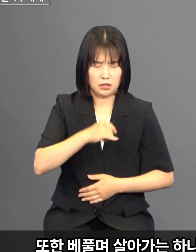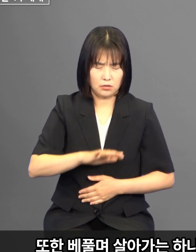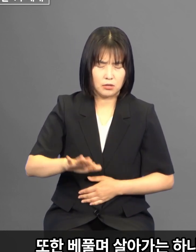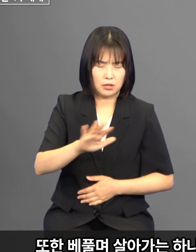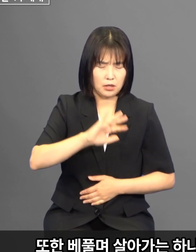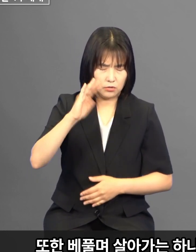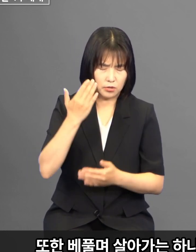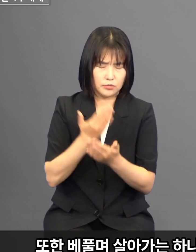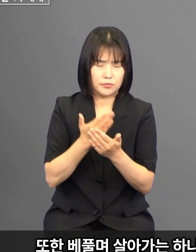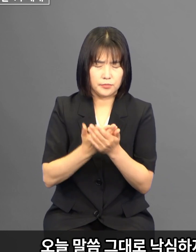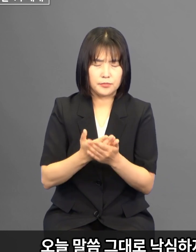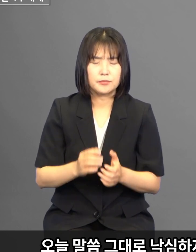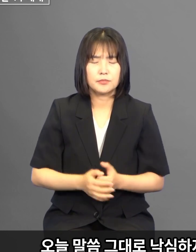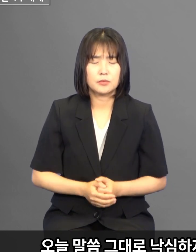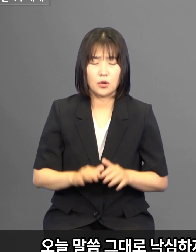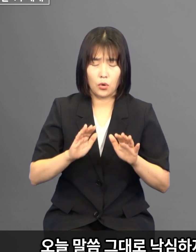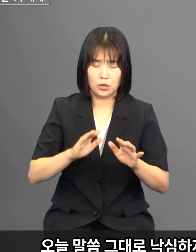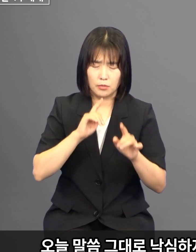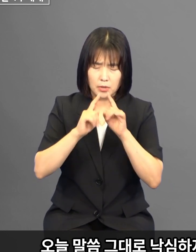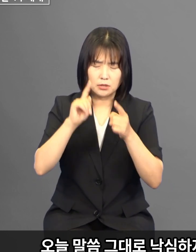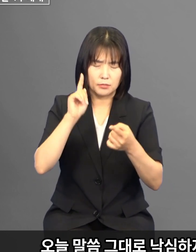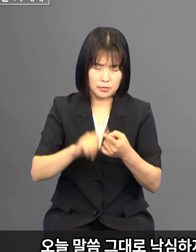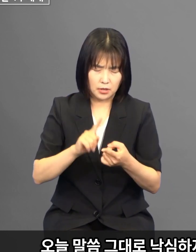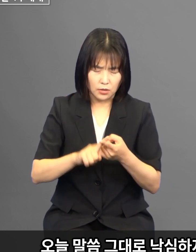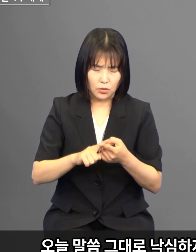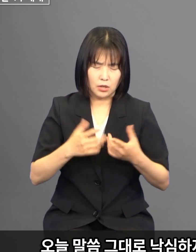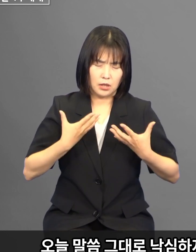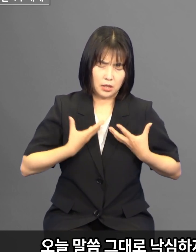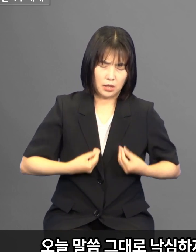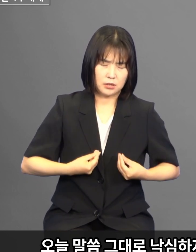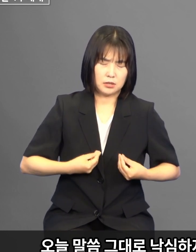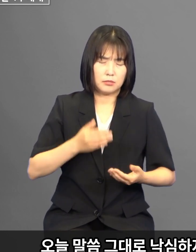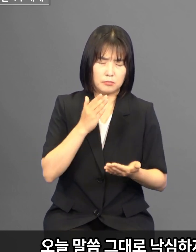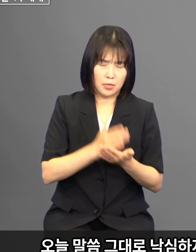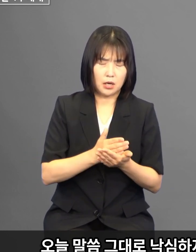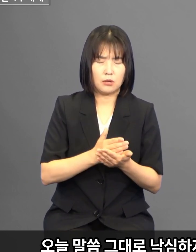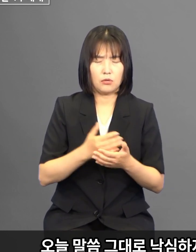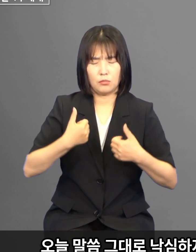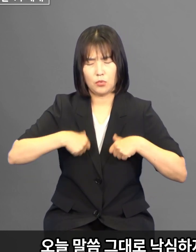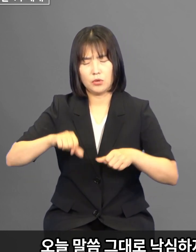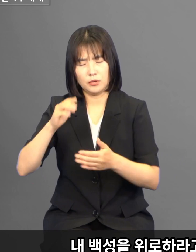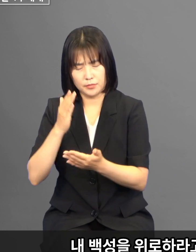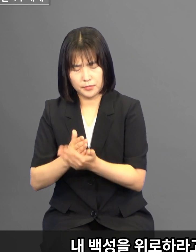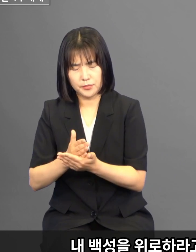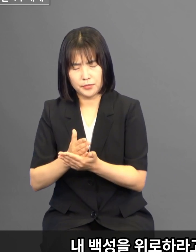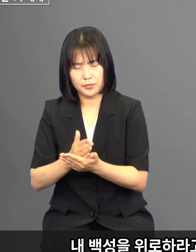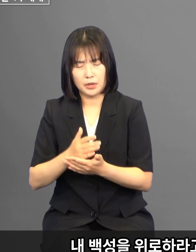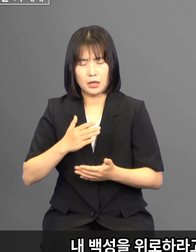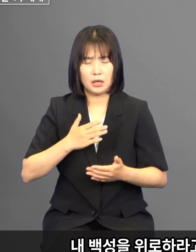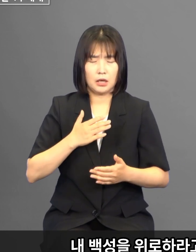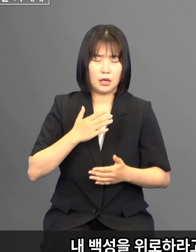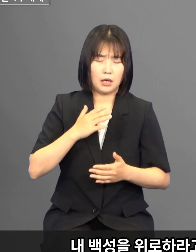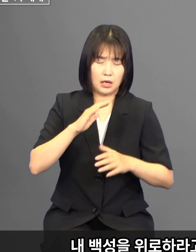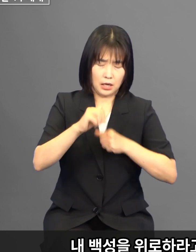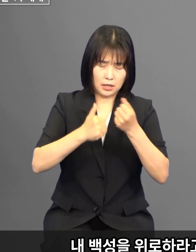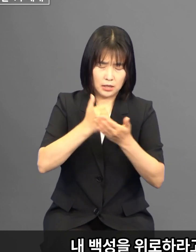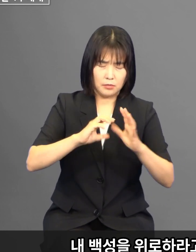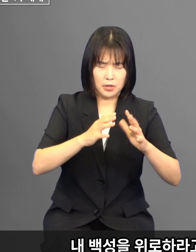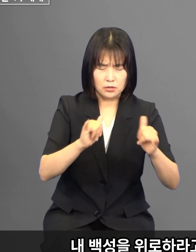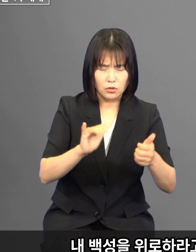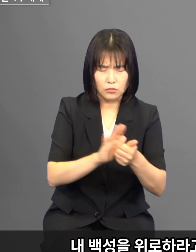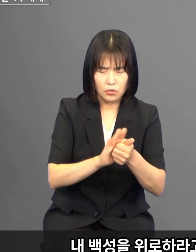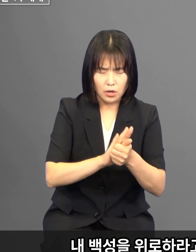하여 주시옵소서. 오늘 말씀 그대로 낙심하지 않게 하시고 포기하지 않게 하시고 내 백성을 위로하라고 하신 그